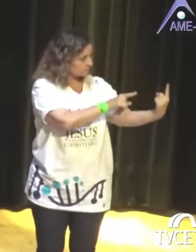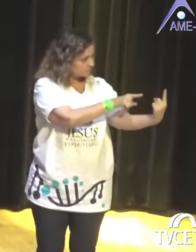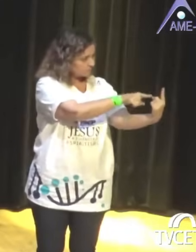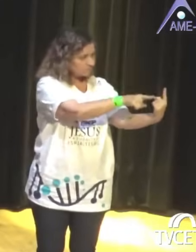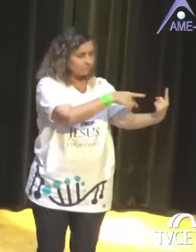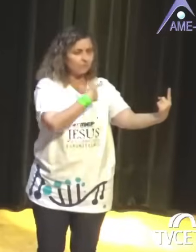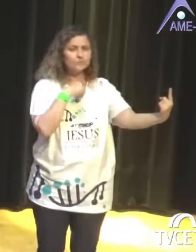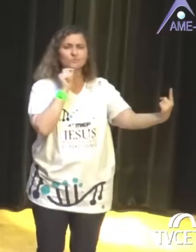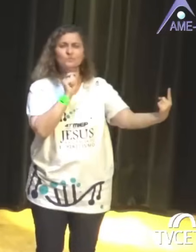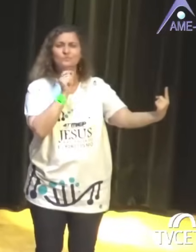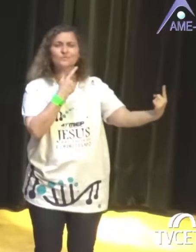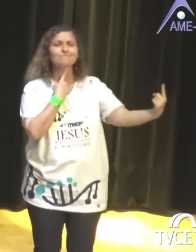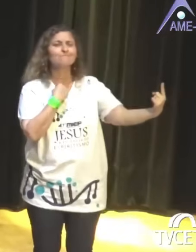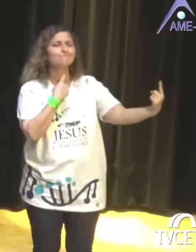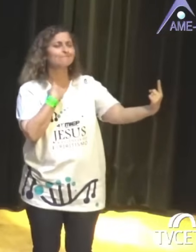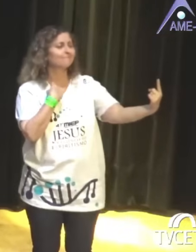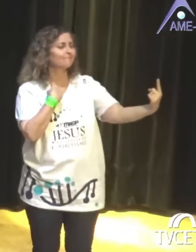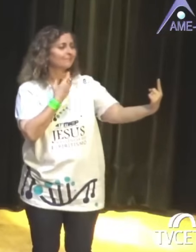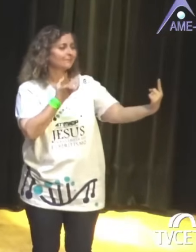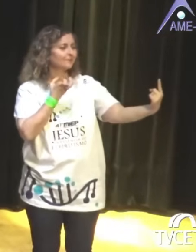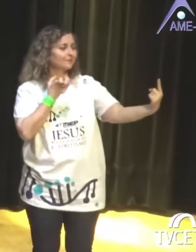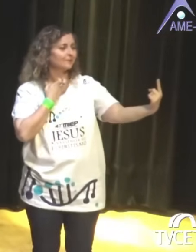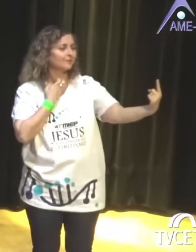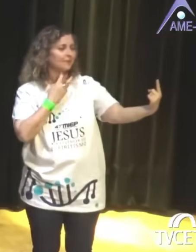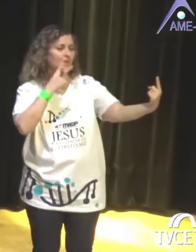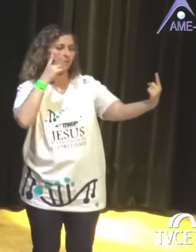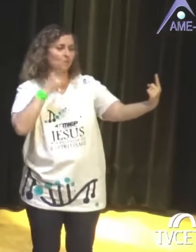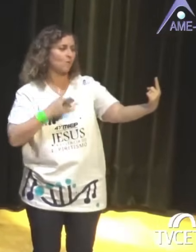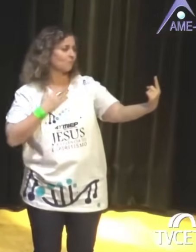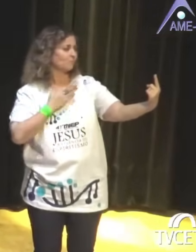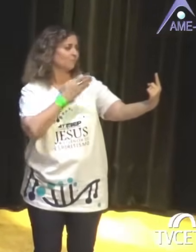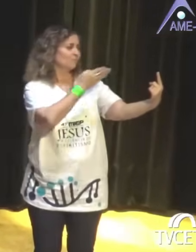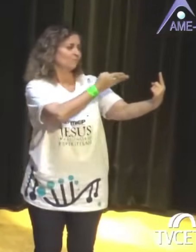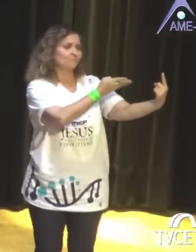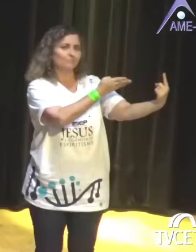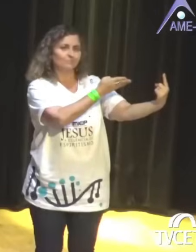é se tornar igual a